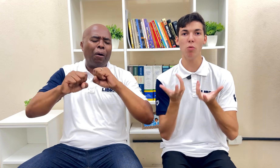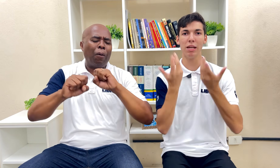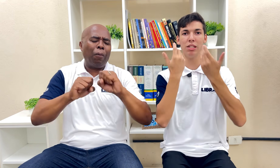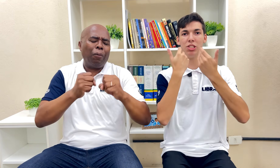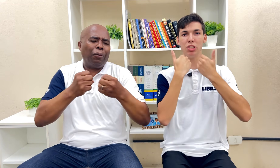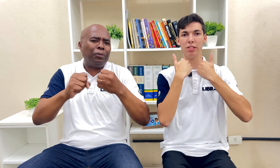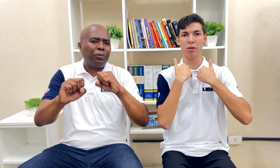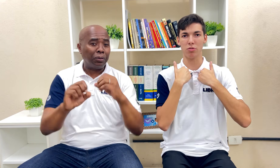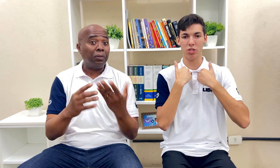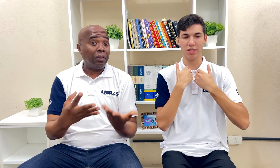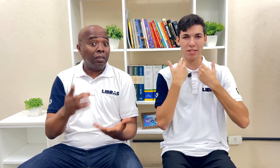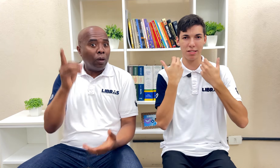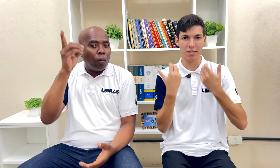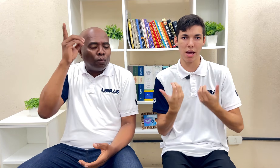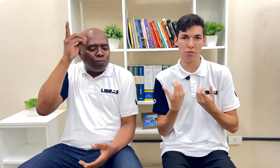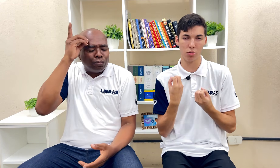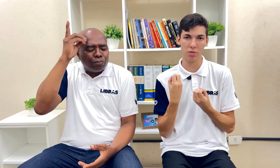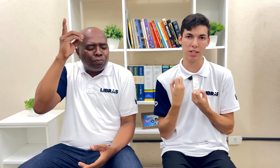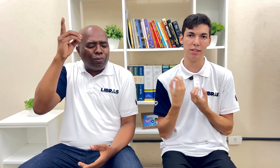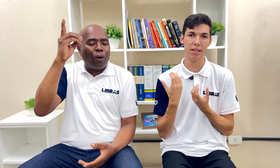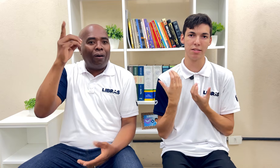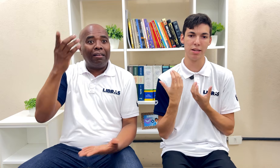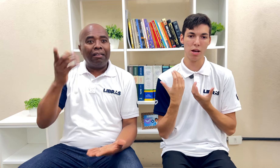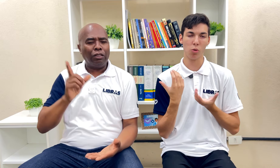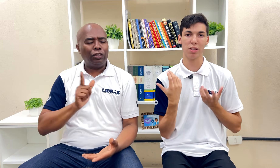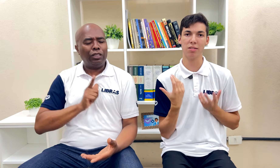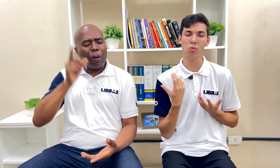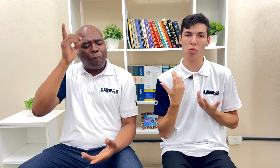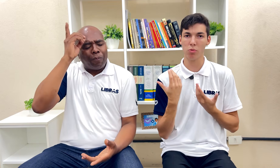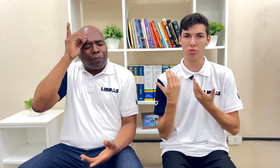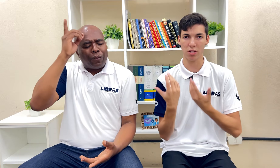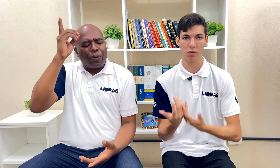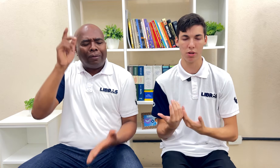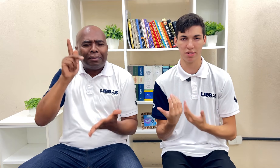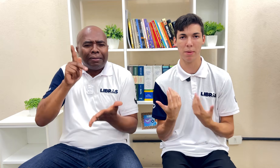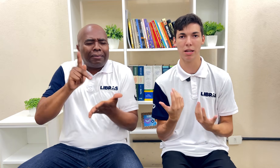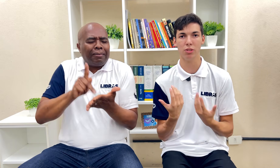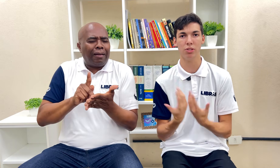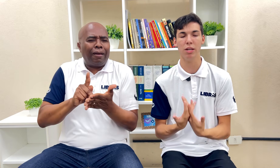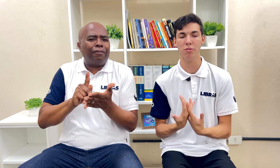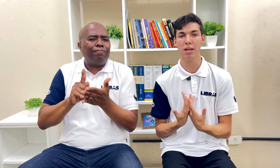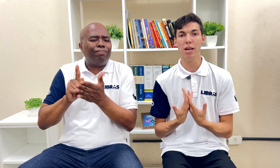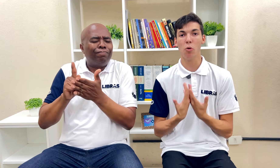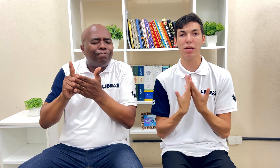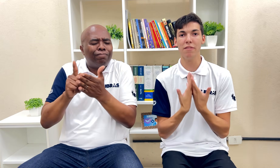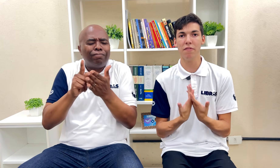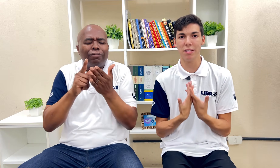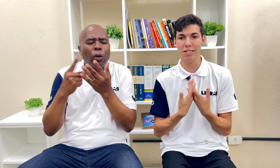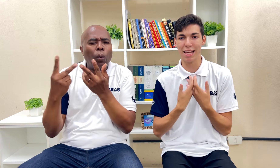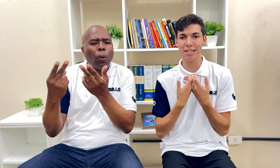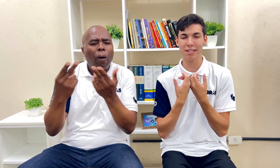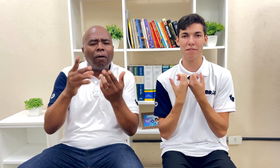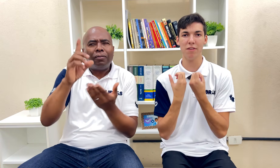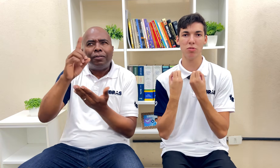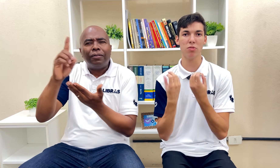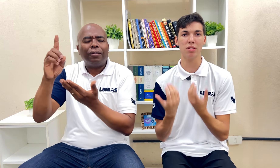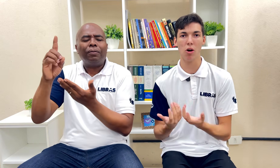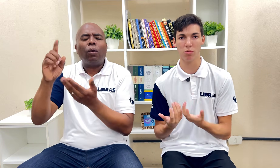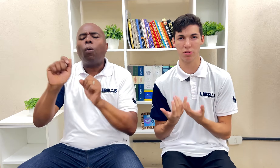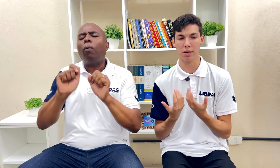que ele tinha de Deus, de ser sincero, de conseguir ter esse coração como o do Senhor, semelhante ao de Deus, o que Davi fazia? Ele escrevia os seus salmos.